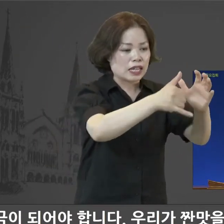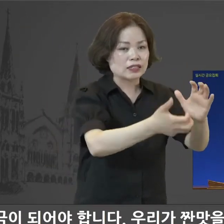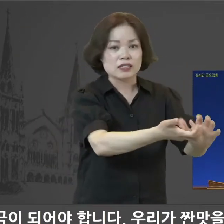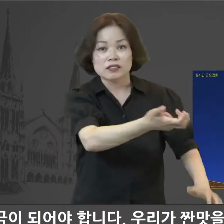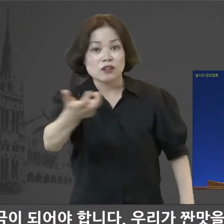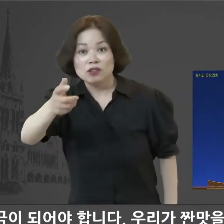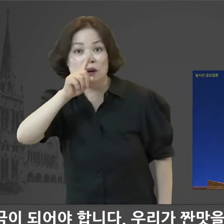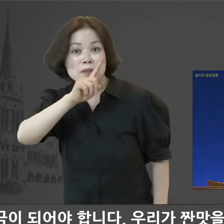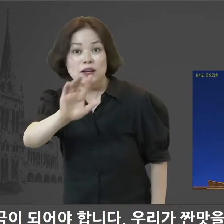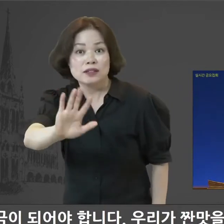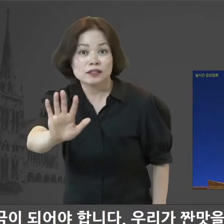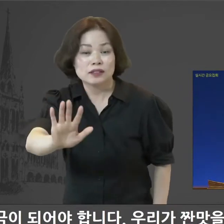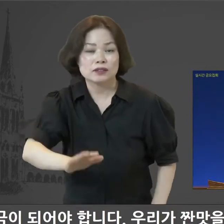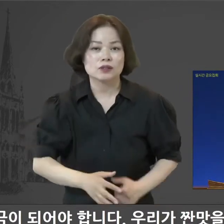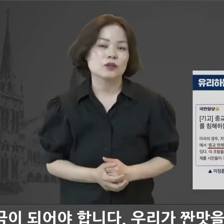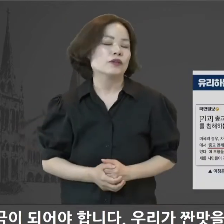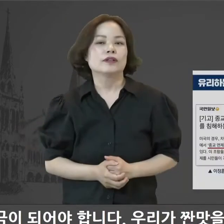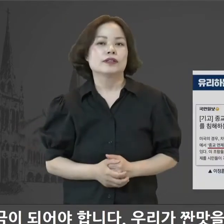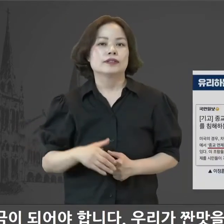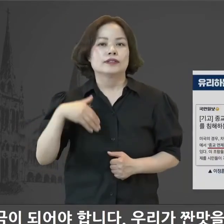얘기예요. 다음 페이지 보여주세요.